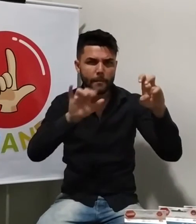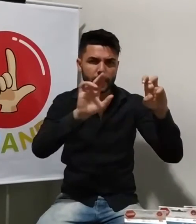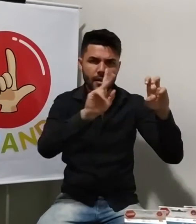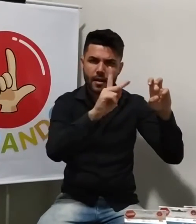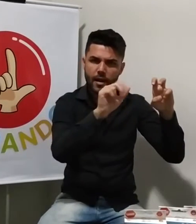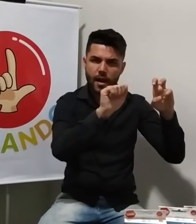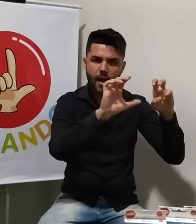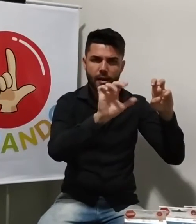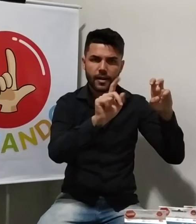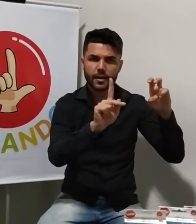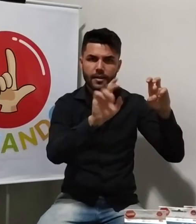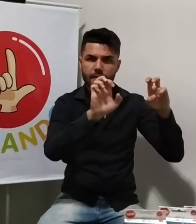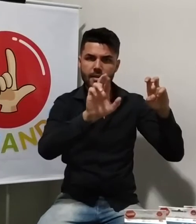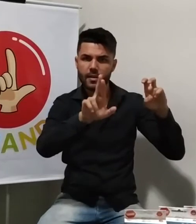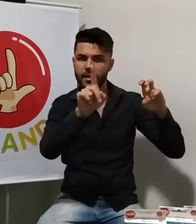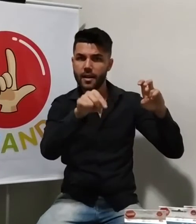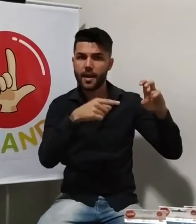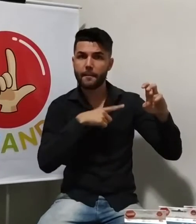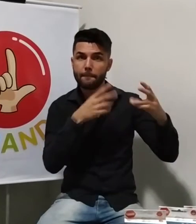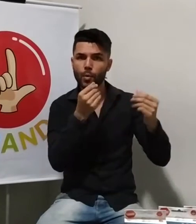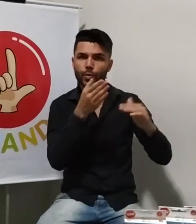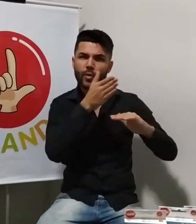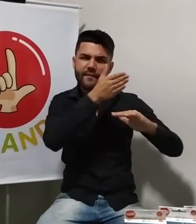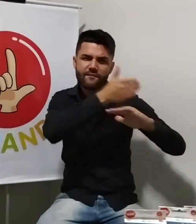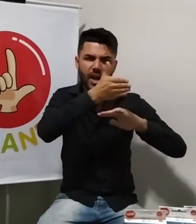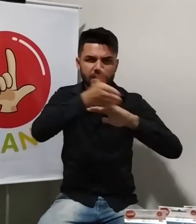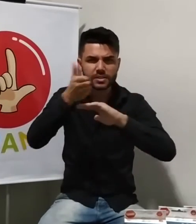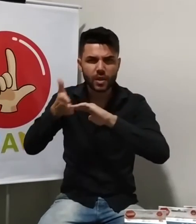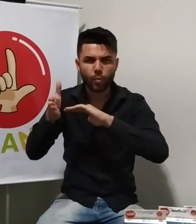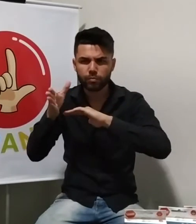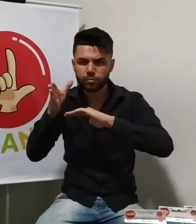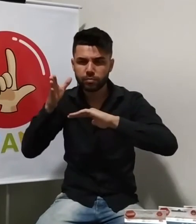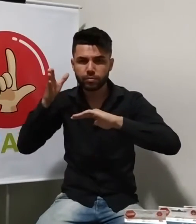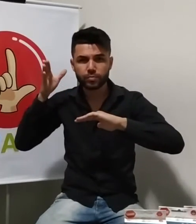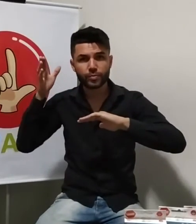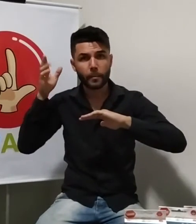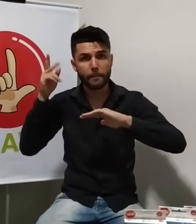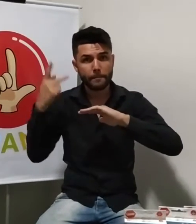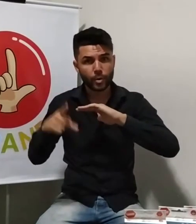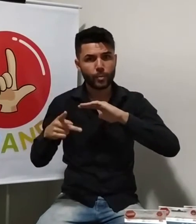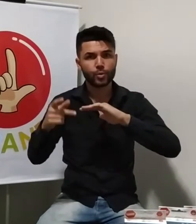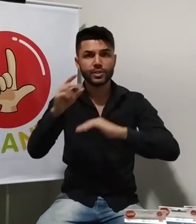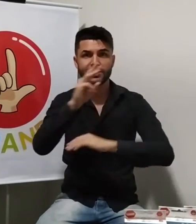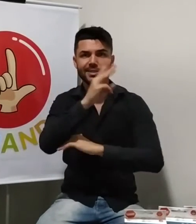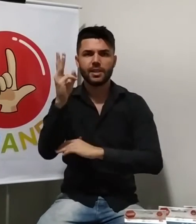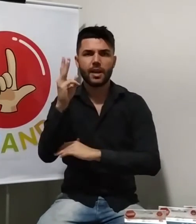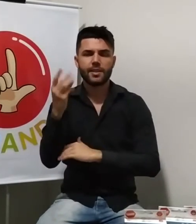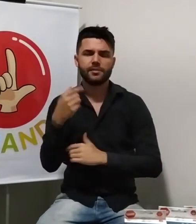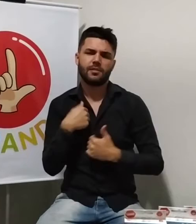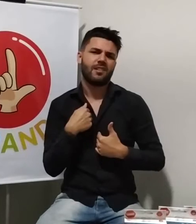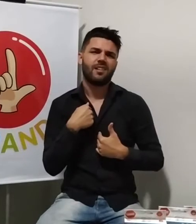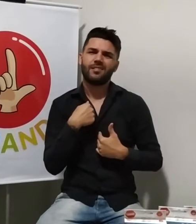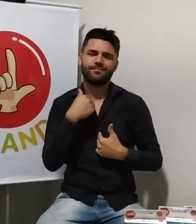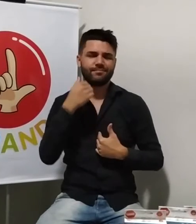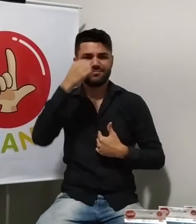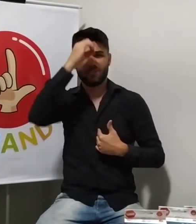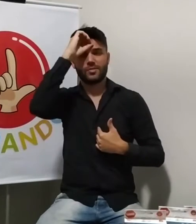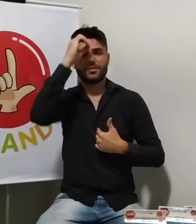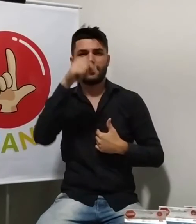uma reportagem sobre, os caras invadiram ontem à noite, puseram fora FHC na página do Brasil.gov. Esse site começou a ficar famoso, então